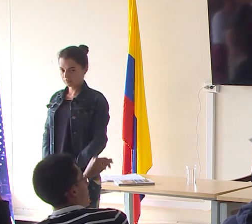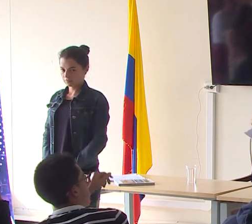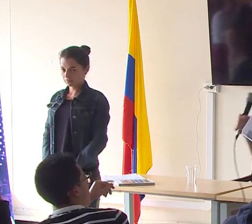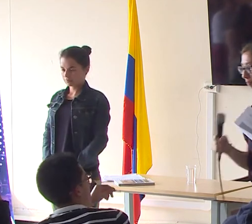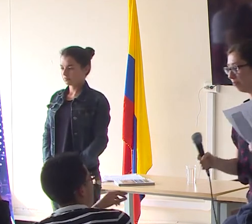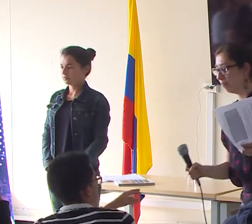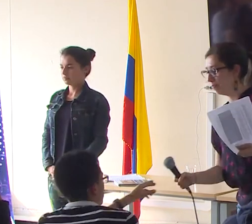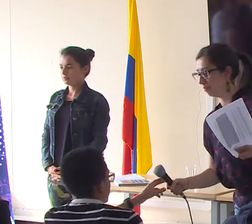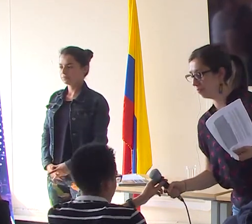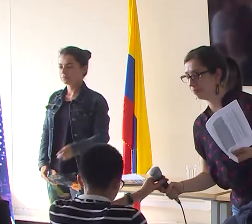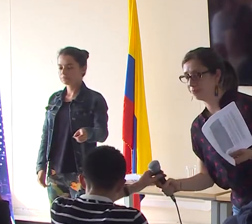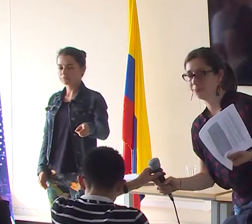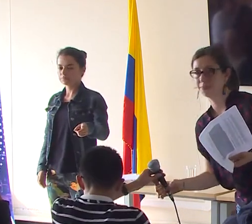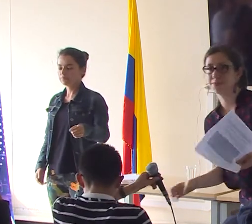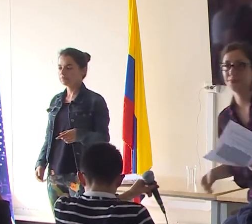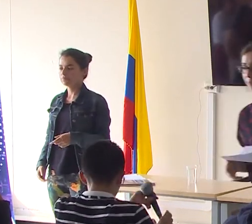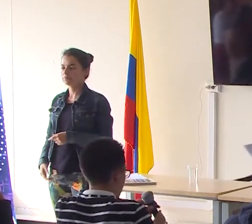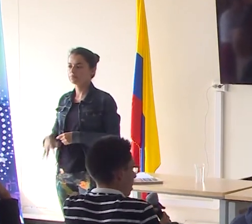roger